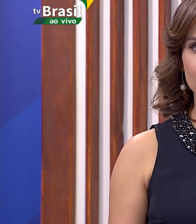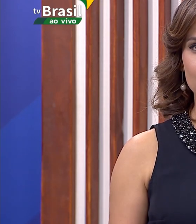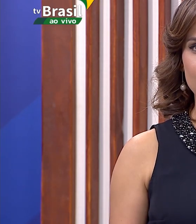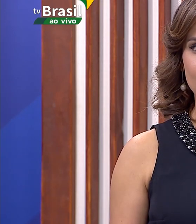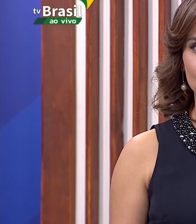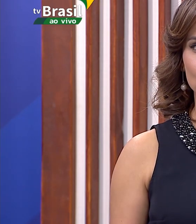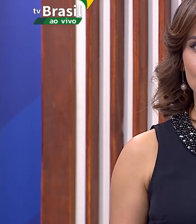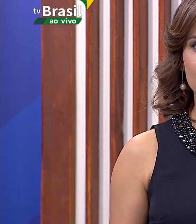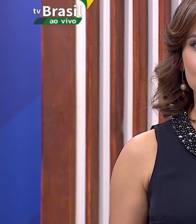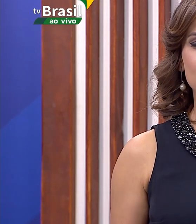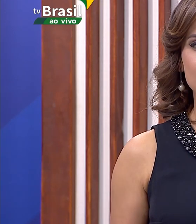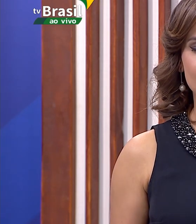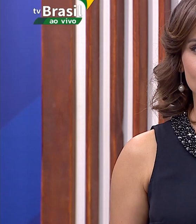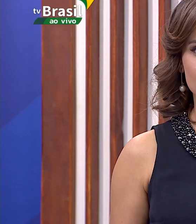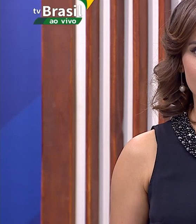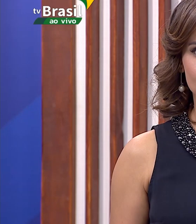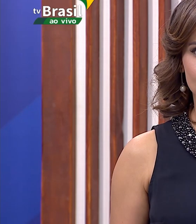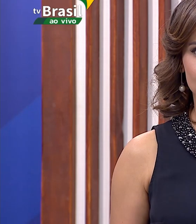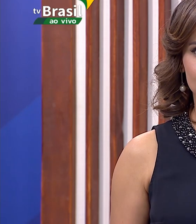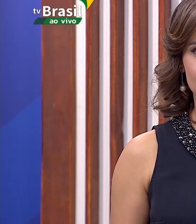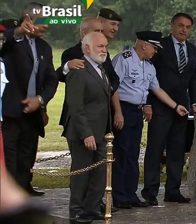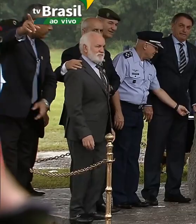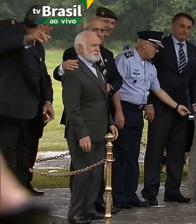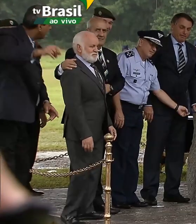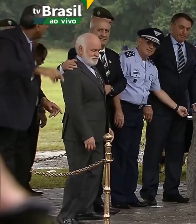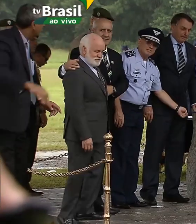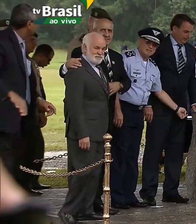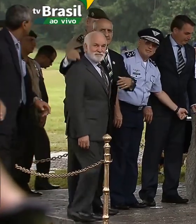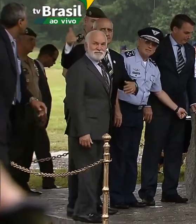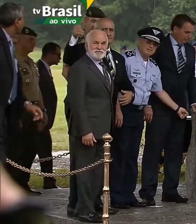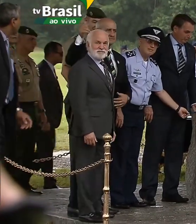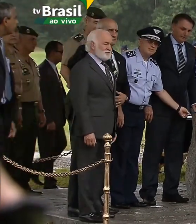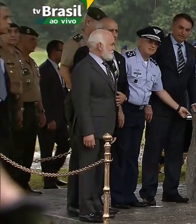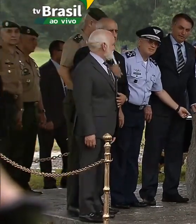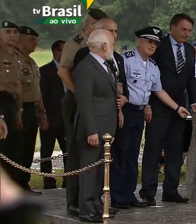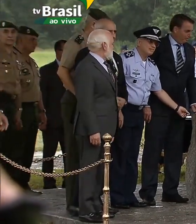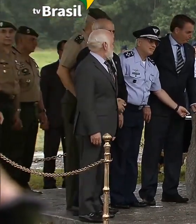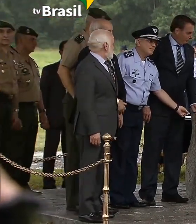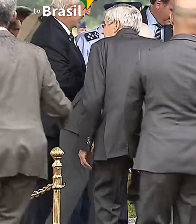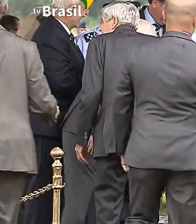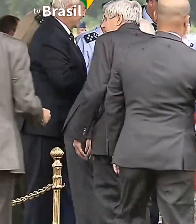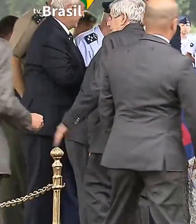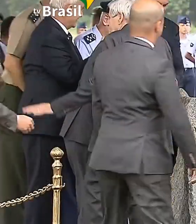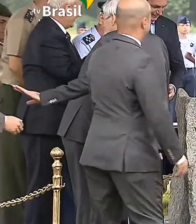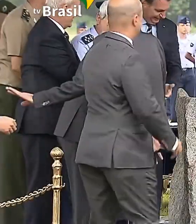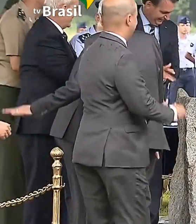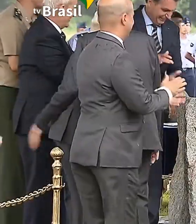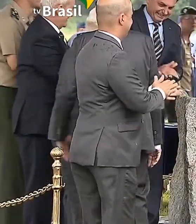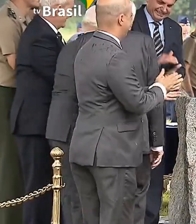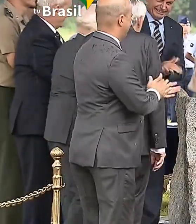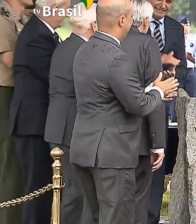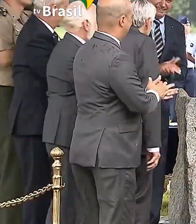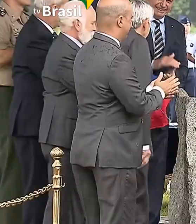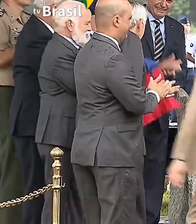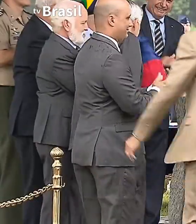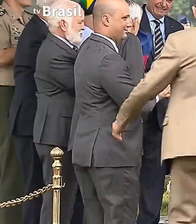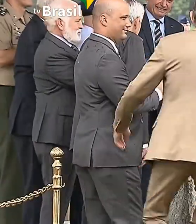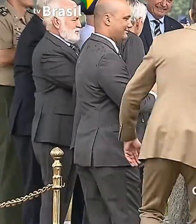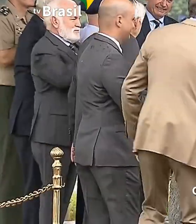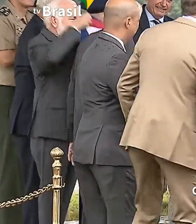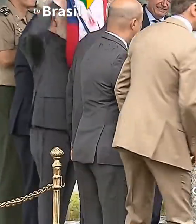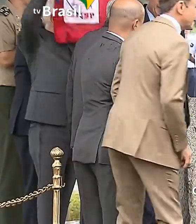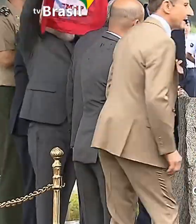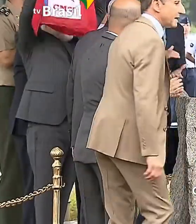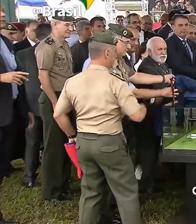pedra fundamental do Colégio Militar do Estado. Ao lançar a pedra fundamental no Campo de Marte, o